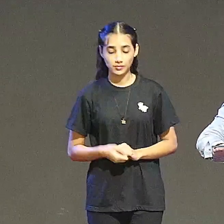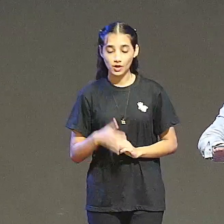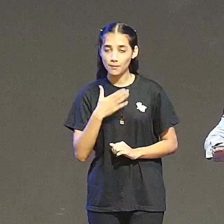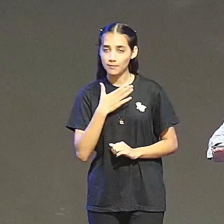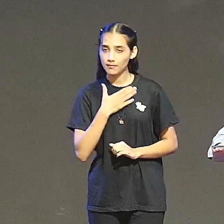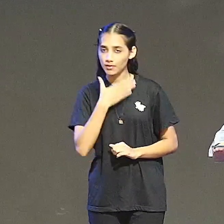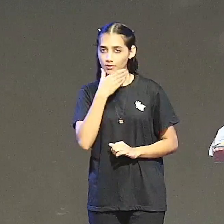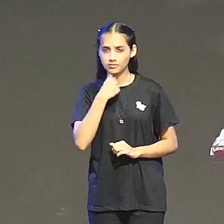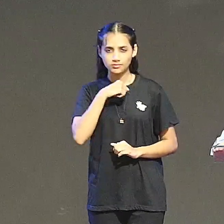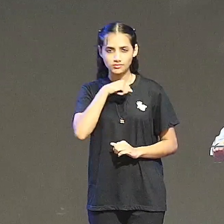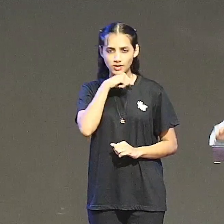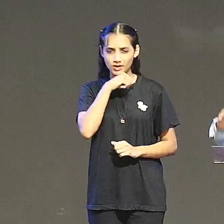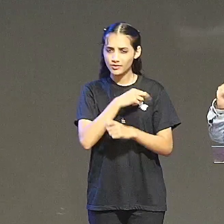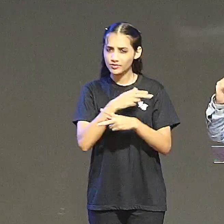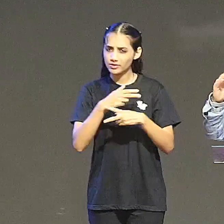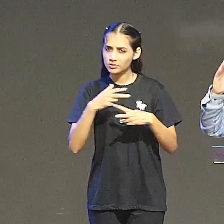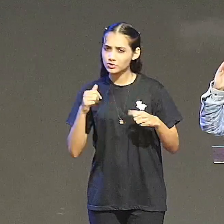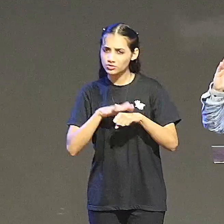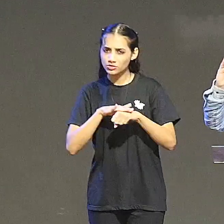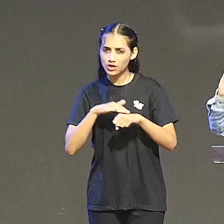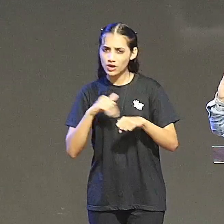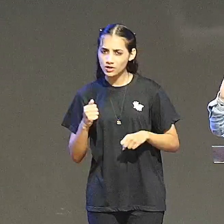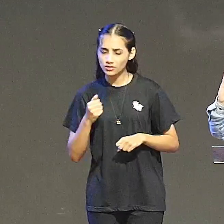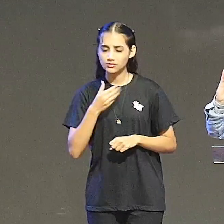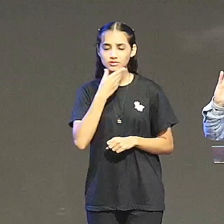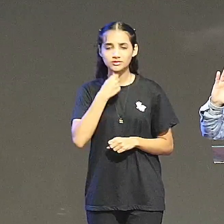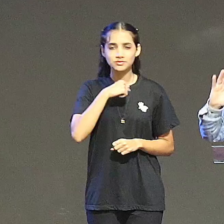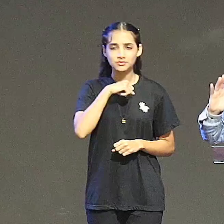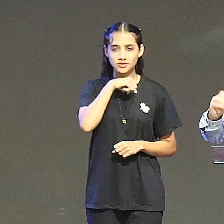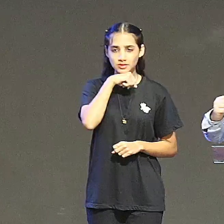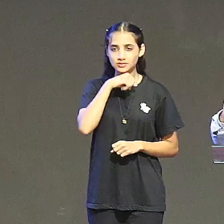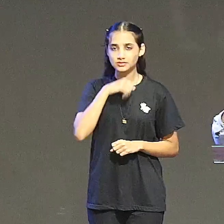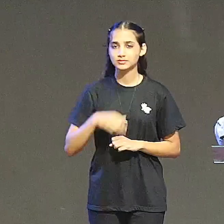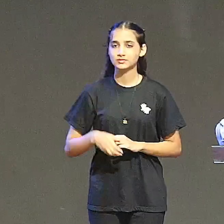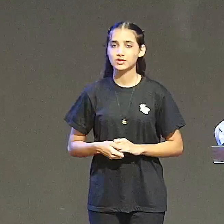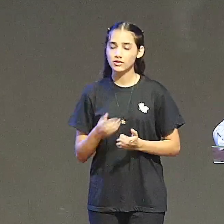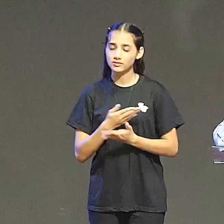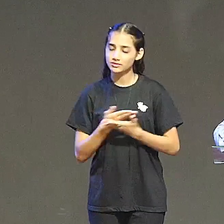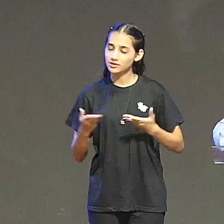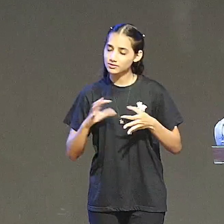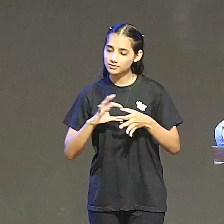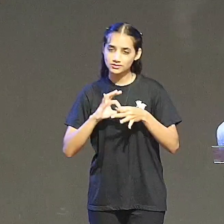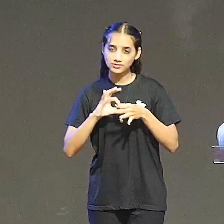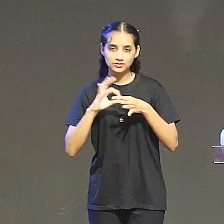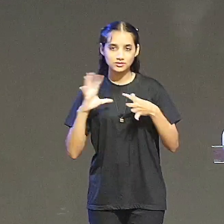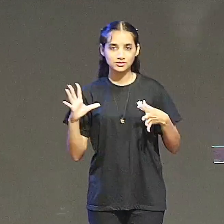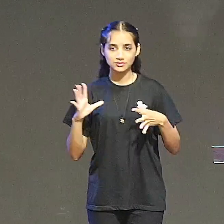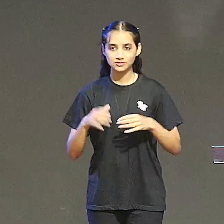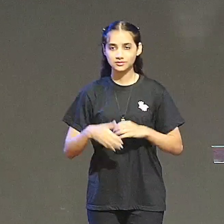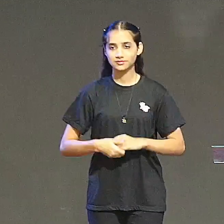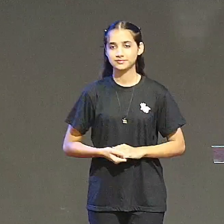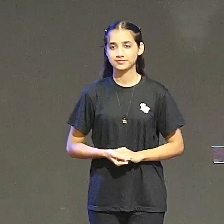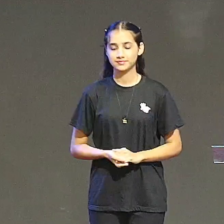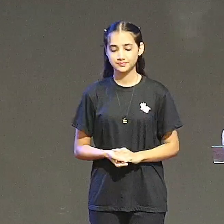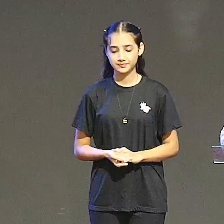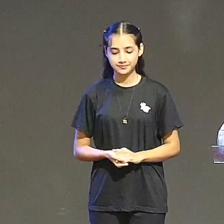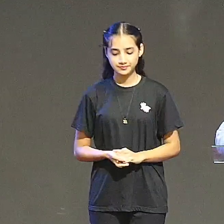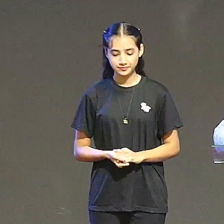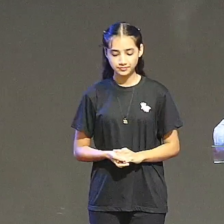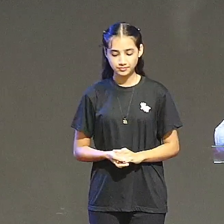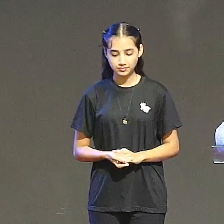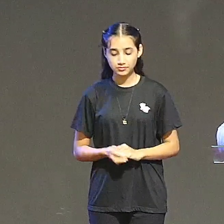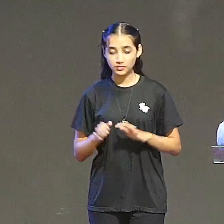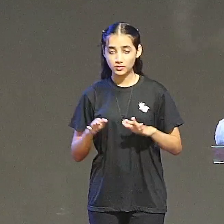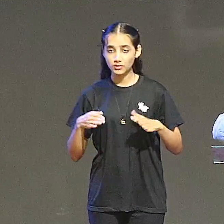não é vocês podem pegar meu pai emprestado quandoo quiser como o pai mesmo porque é um excelente pai então a